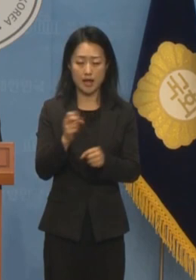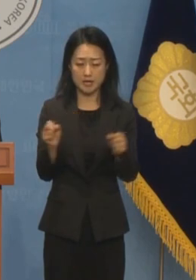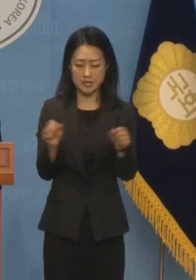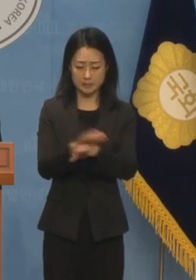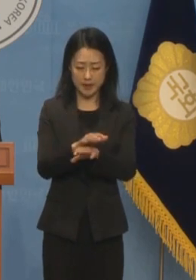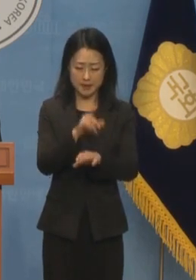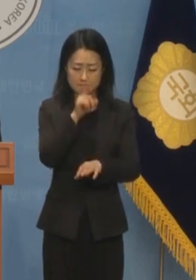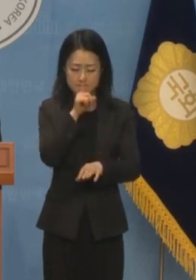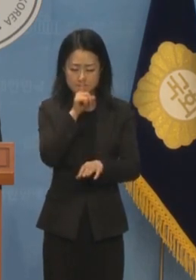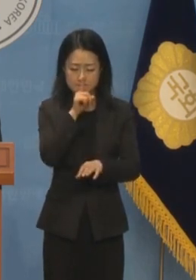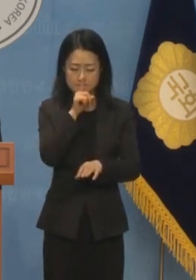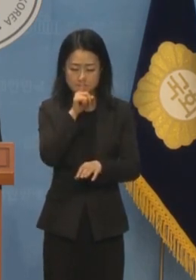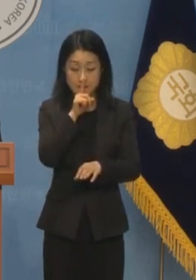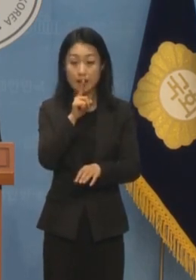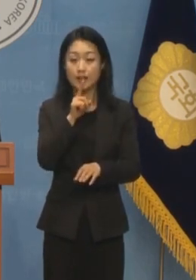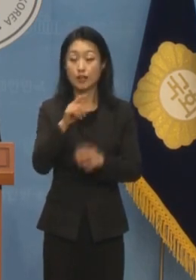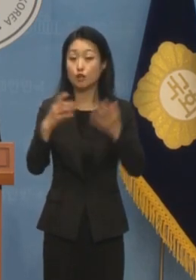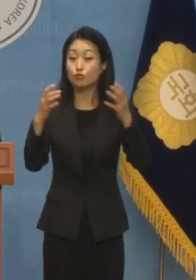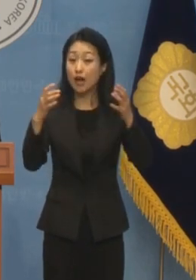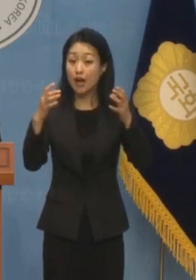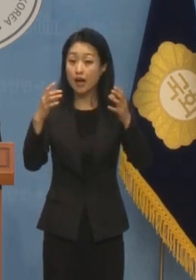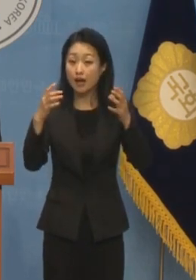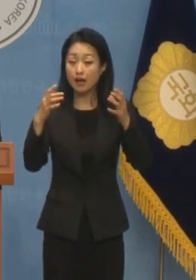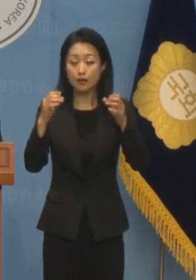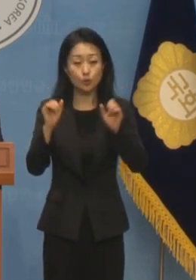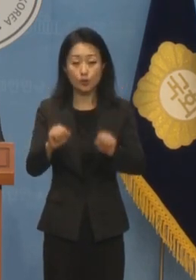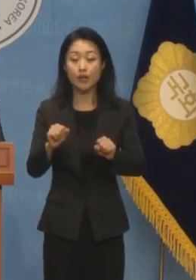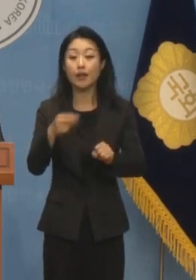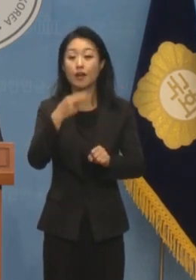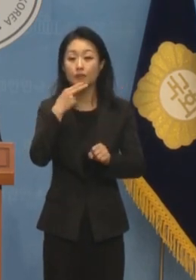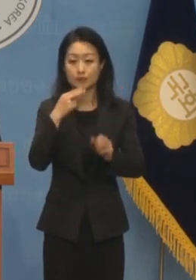은폐가 먼저였고 국가는 없었습니다.